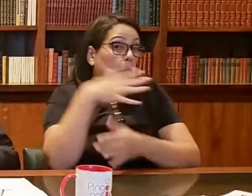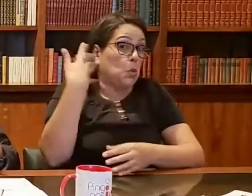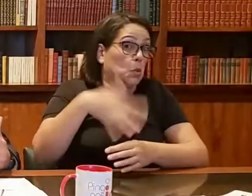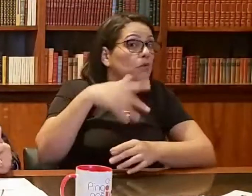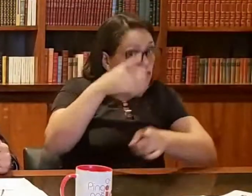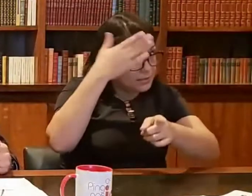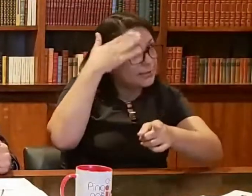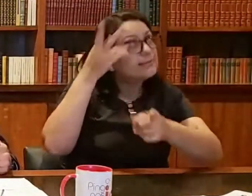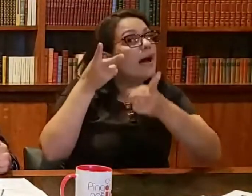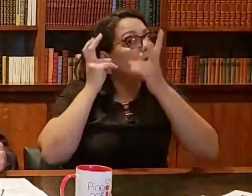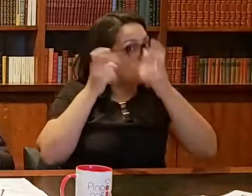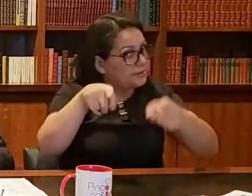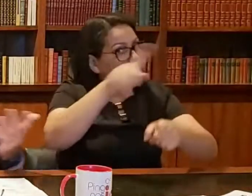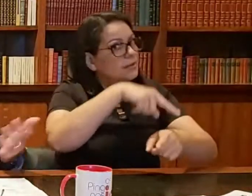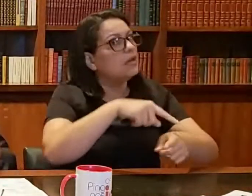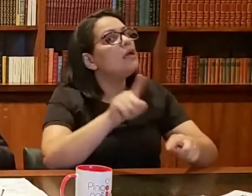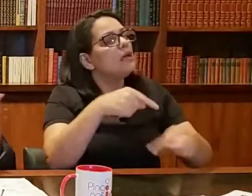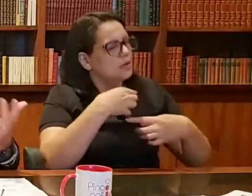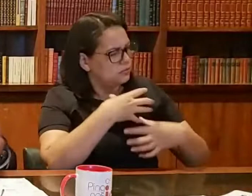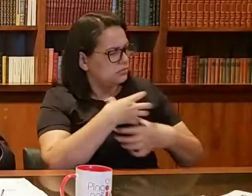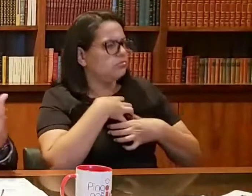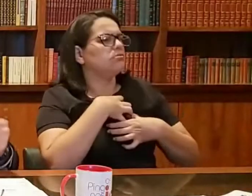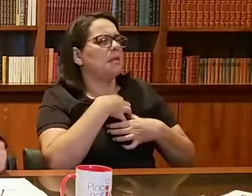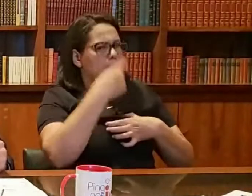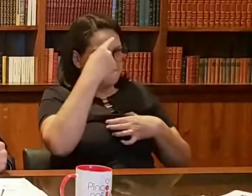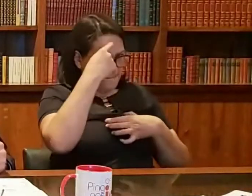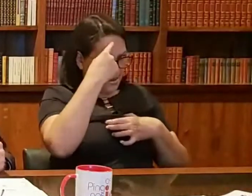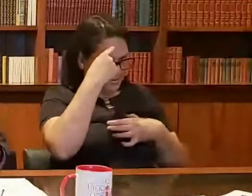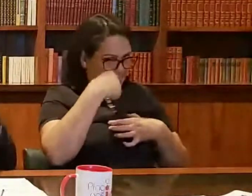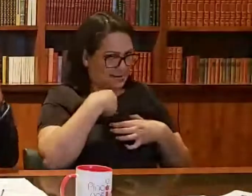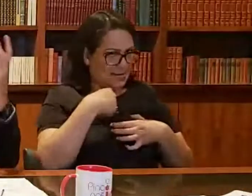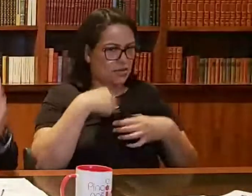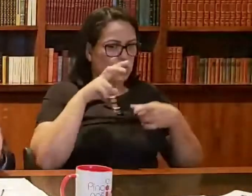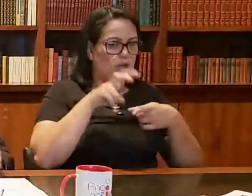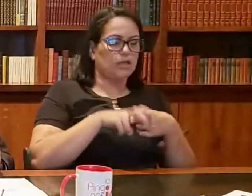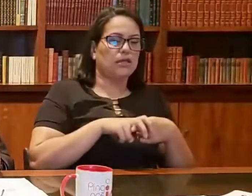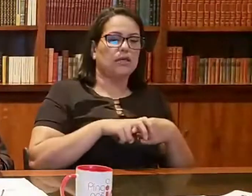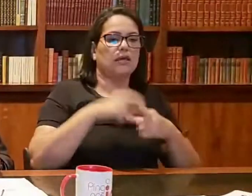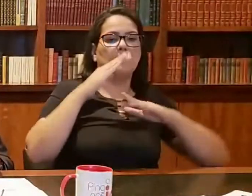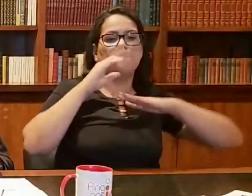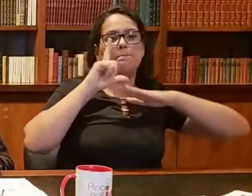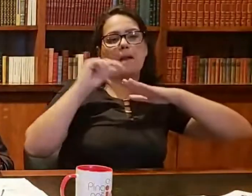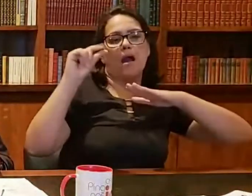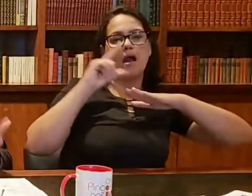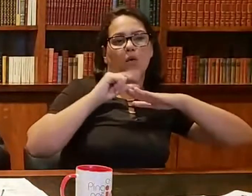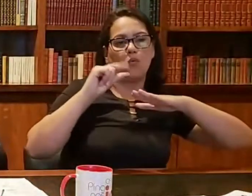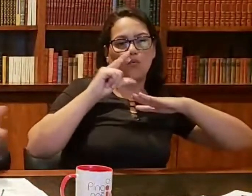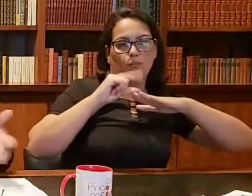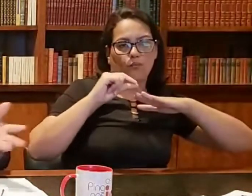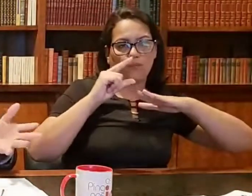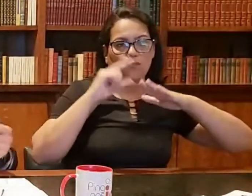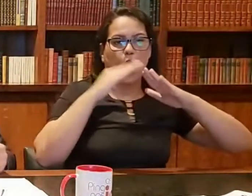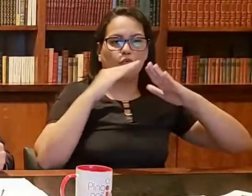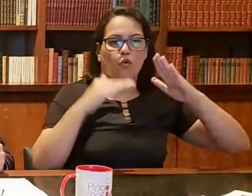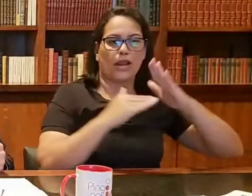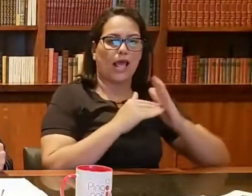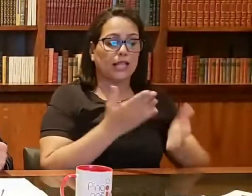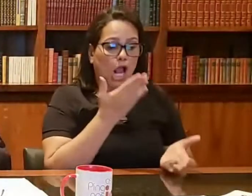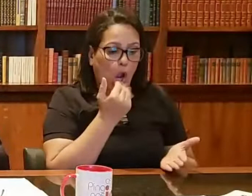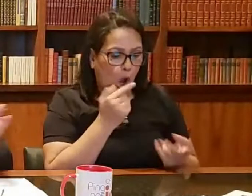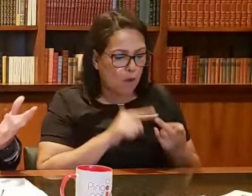Eu sinto. Não pensem vocês que eu estou aqui, no Palácio do Alvorada, alimentação de